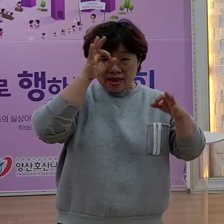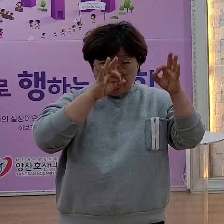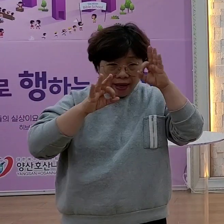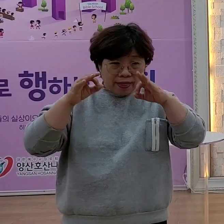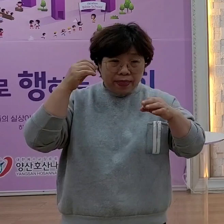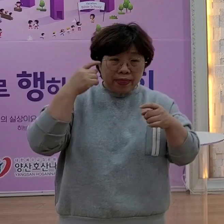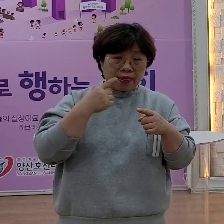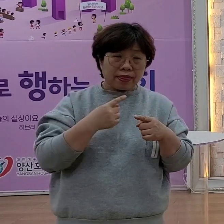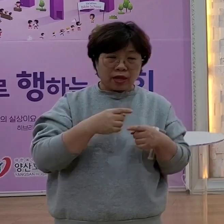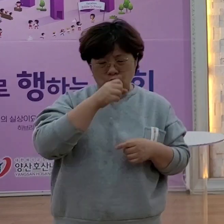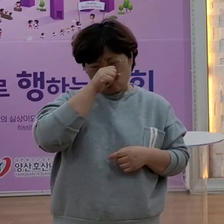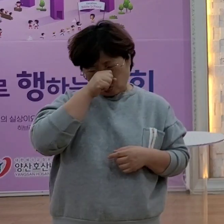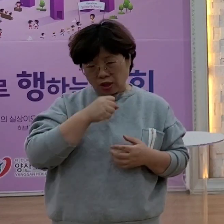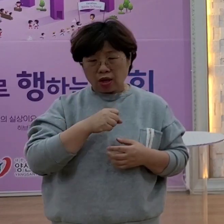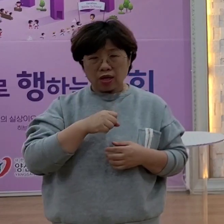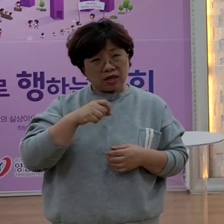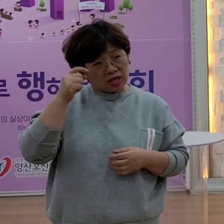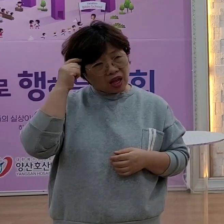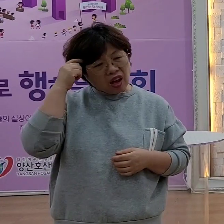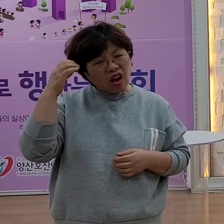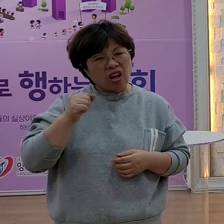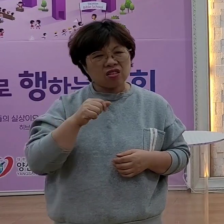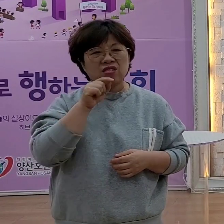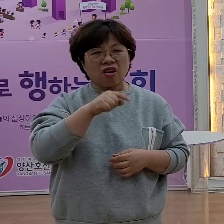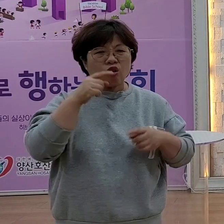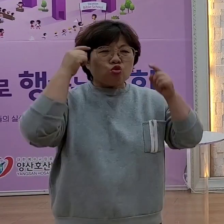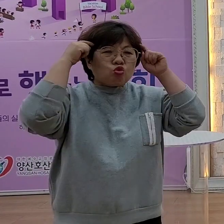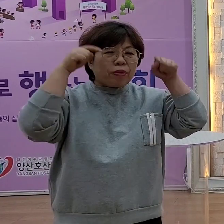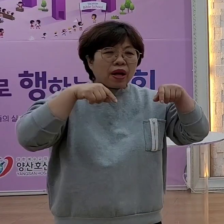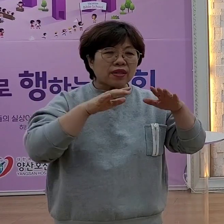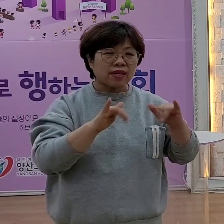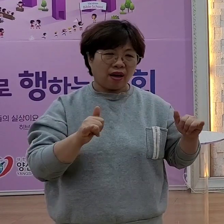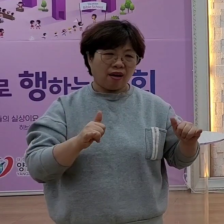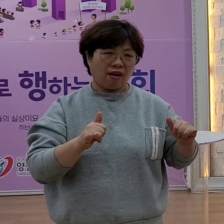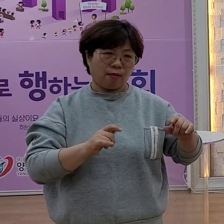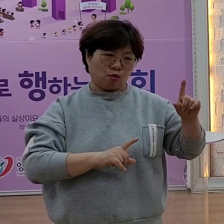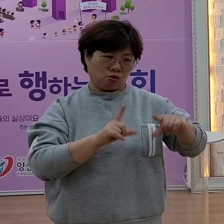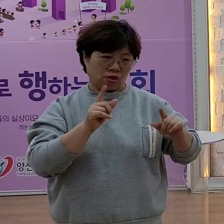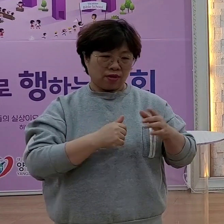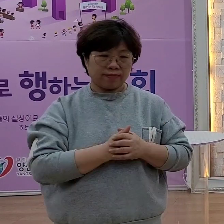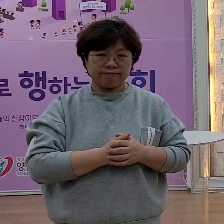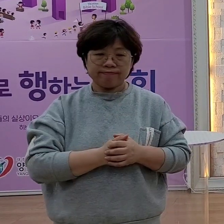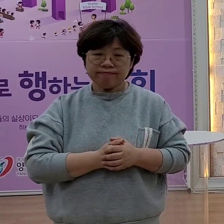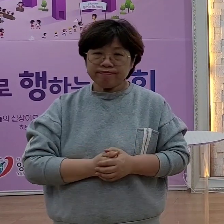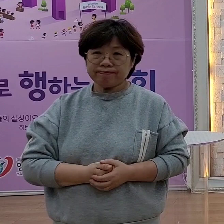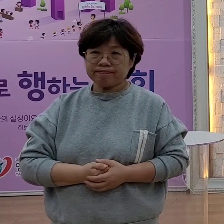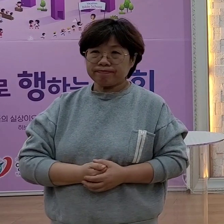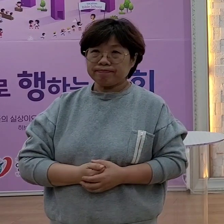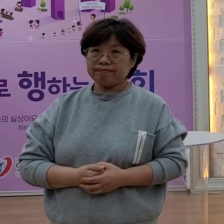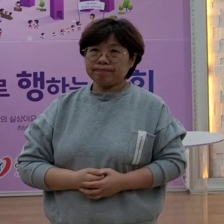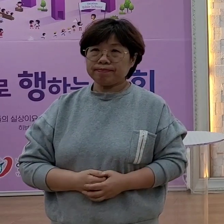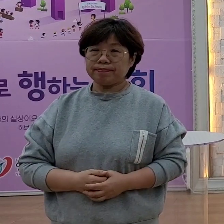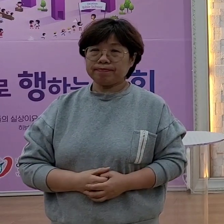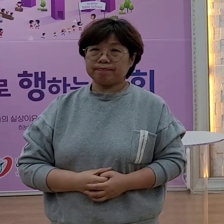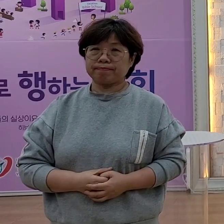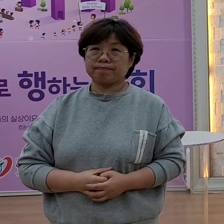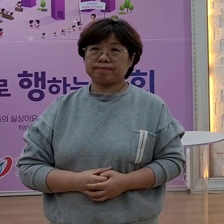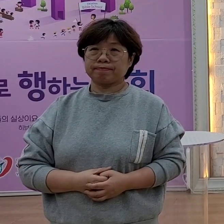인생이 어떻게 가는지도 모르고 살다가 이게 끝난다는 거예요. 이게 우매한 자, 어리석은 자이다라는